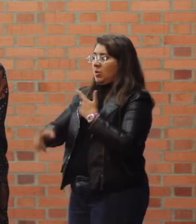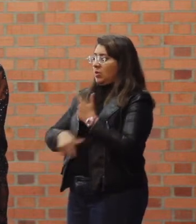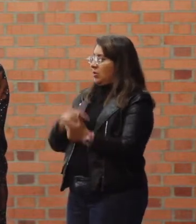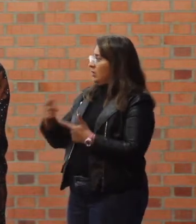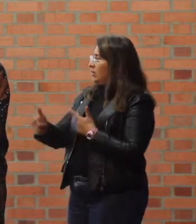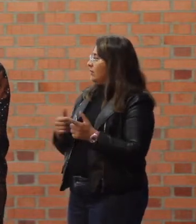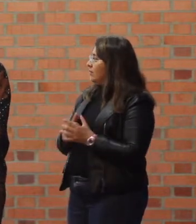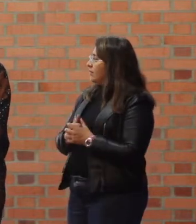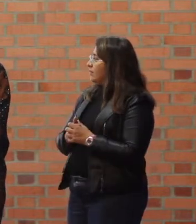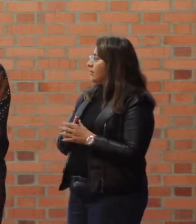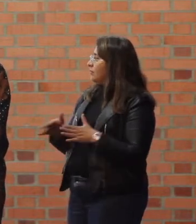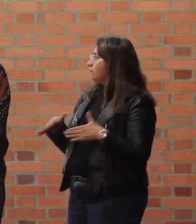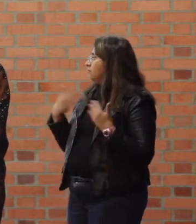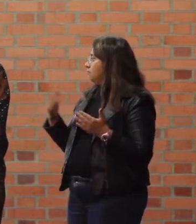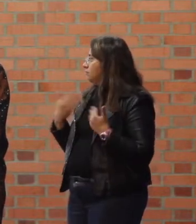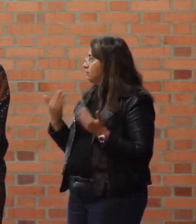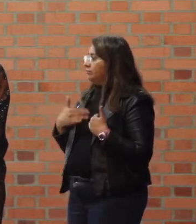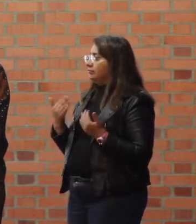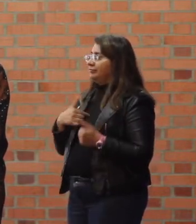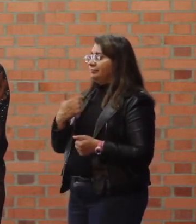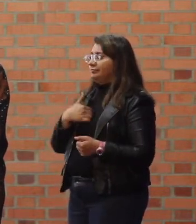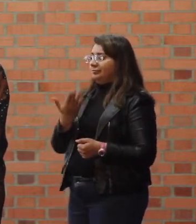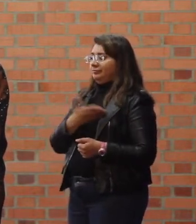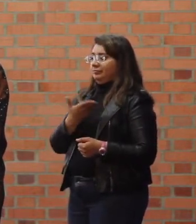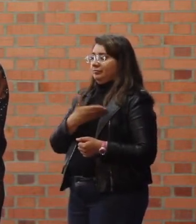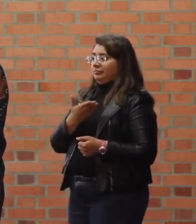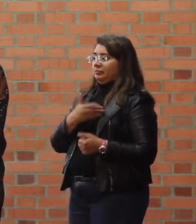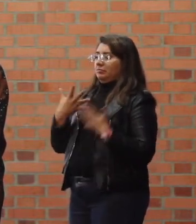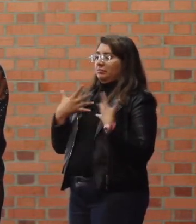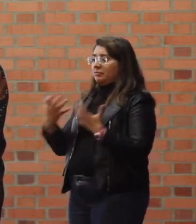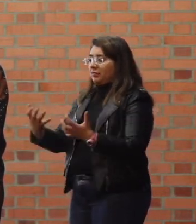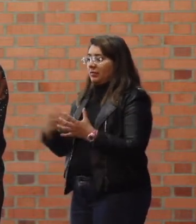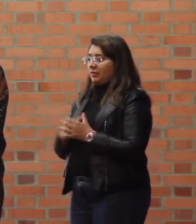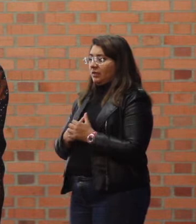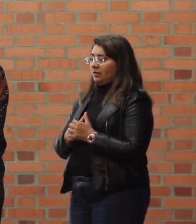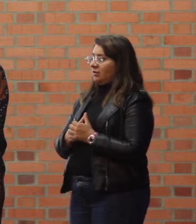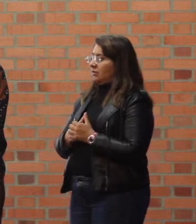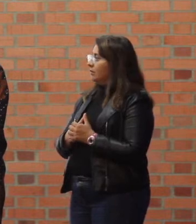nos alegran mucho las maternidades deseadas pero